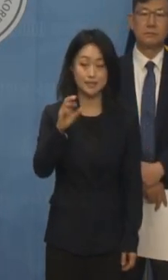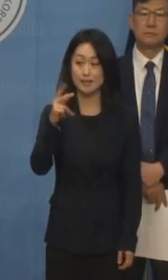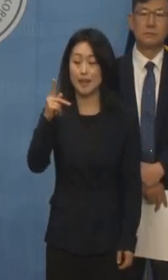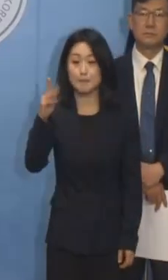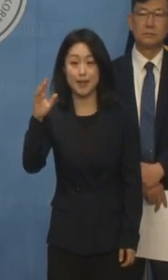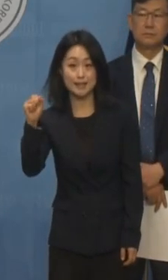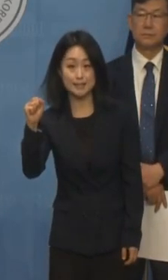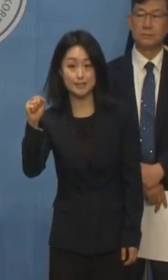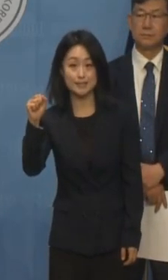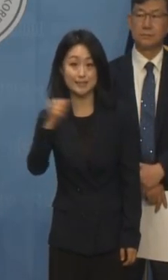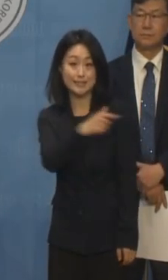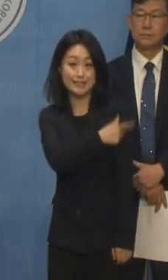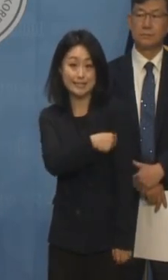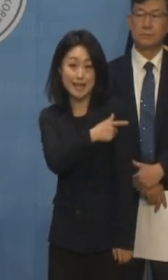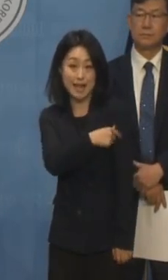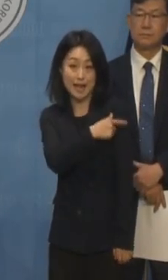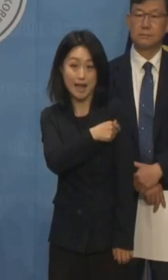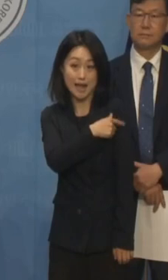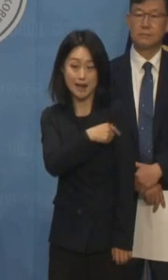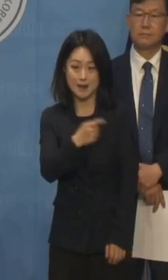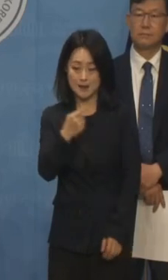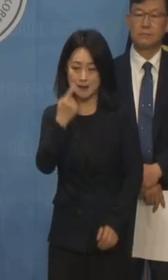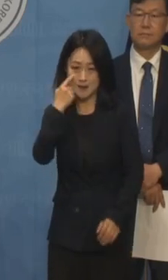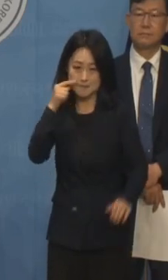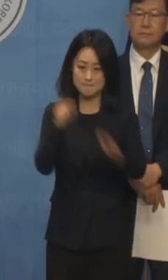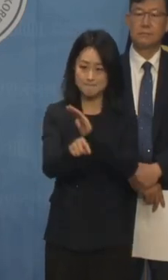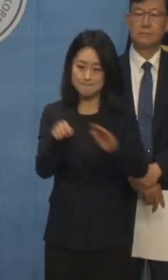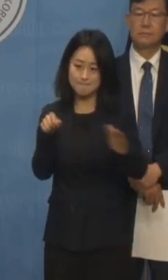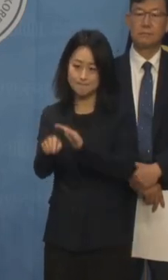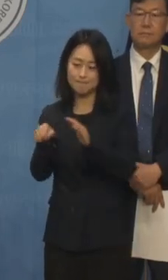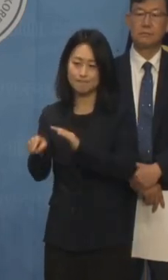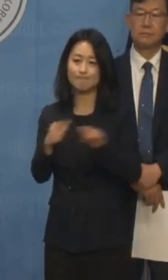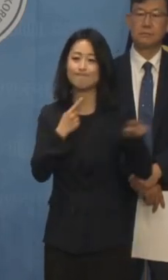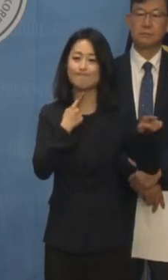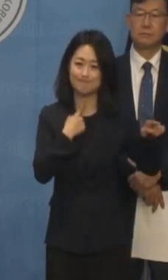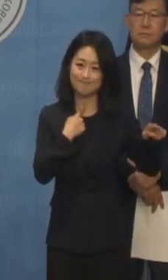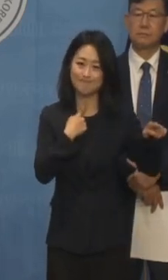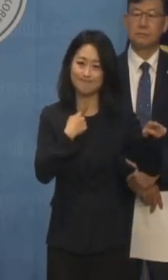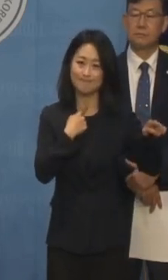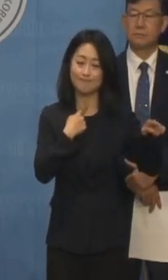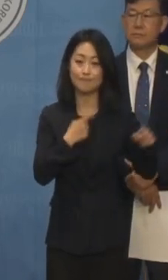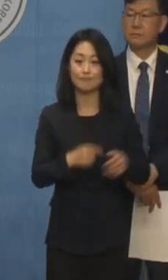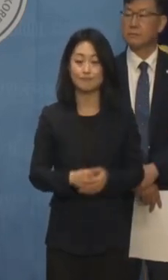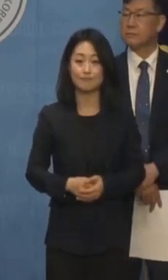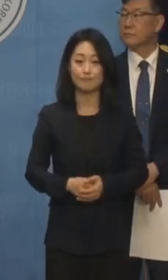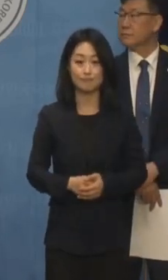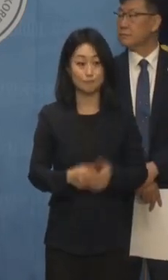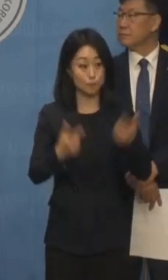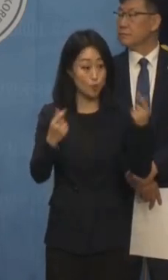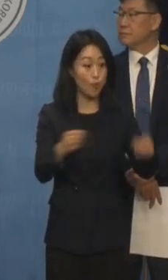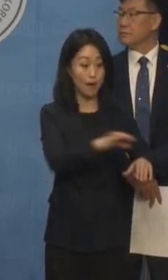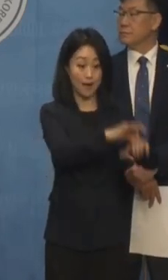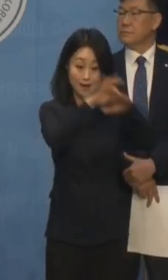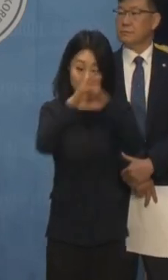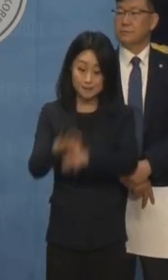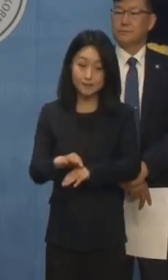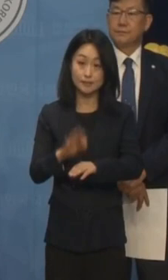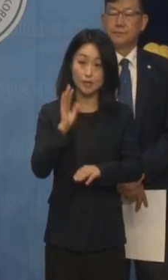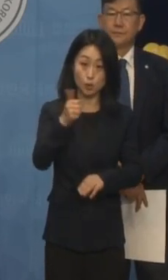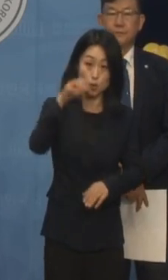KBS, 박문진 등에 대한 현장 조사를 착수한 국민권익위원회는 똑같은 잣대로